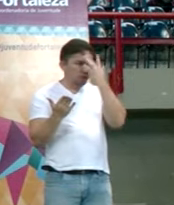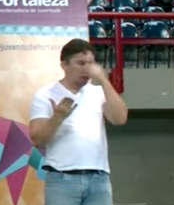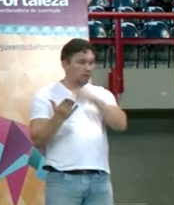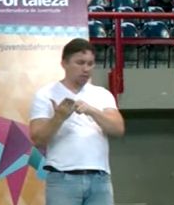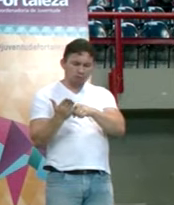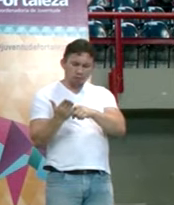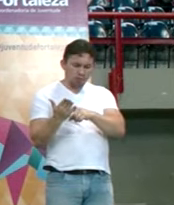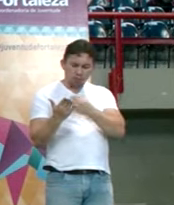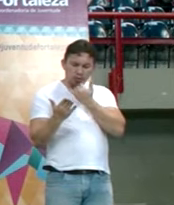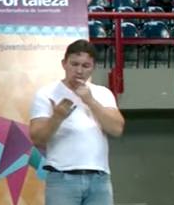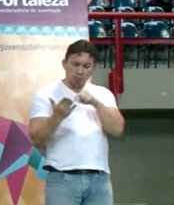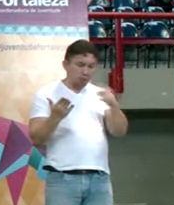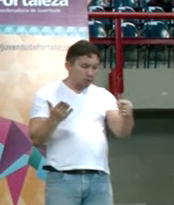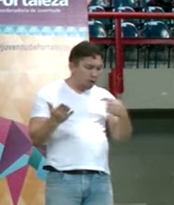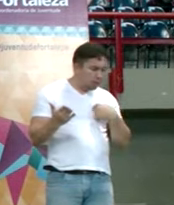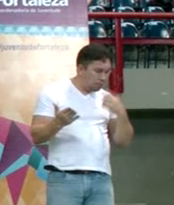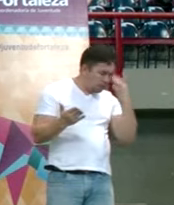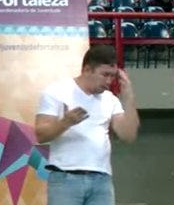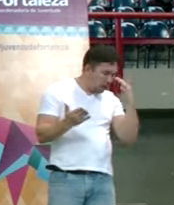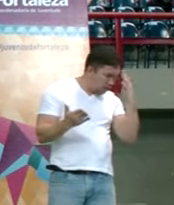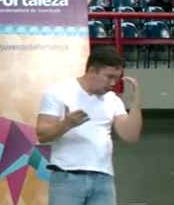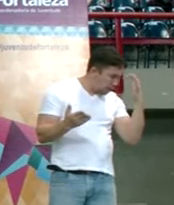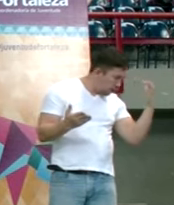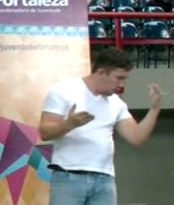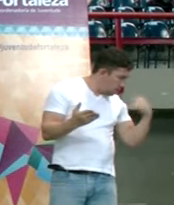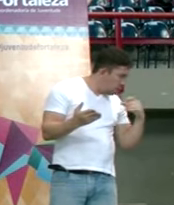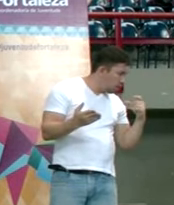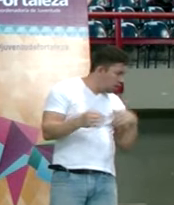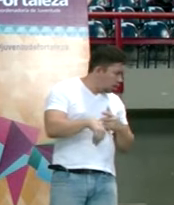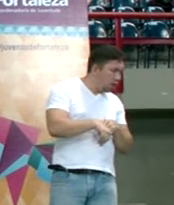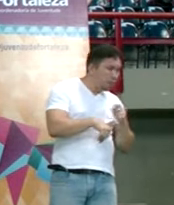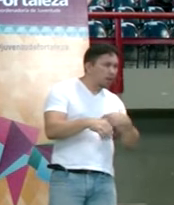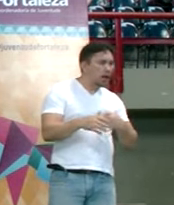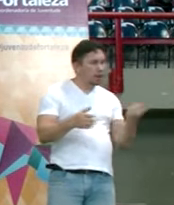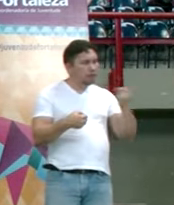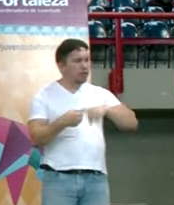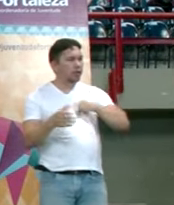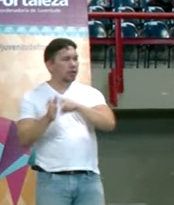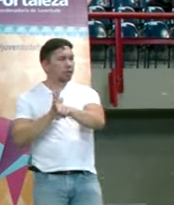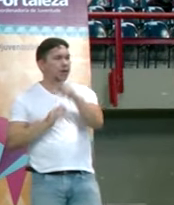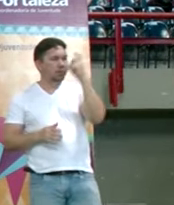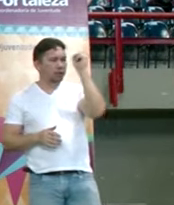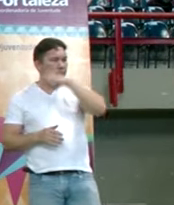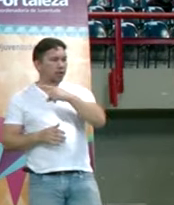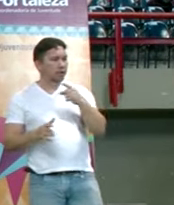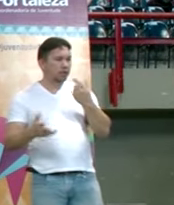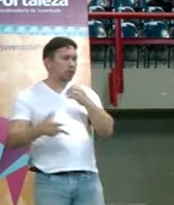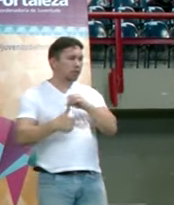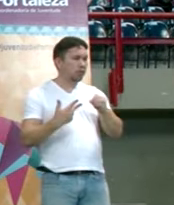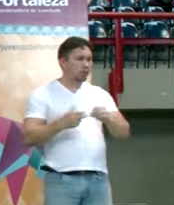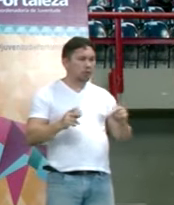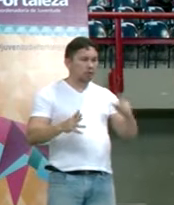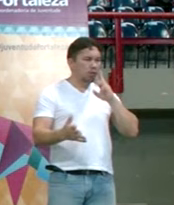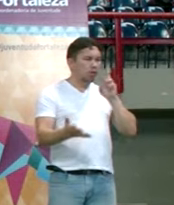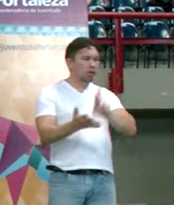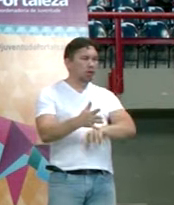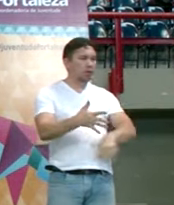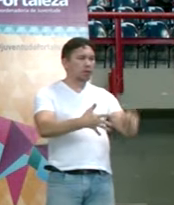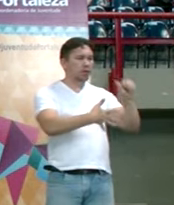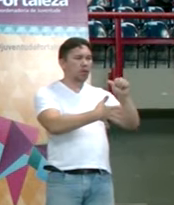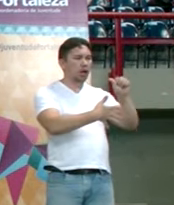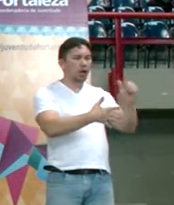outra faça as questões fáceis depois você perde tempo com as questões mais difíceis Tá certo então essa questão aí resposta